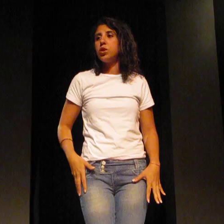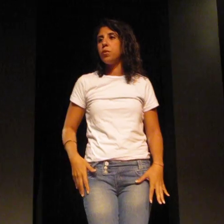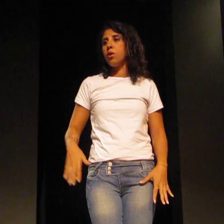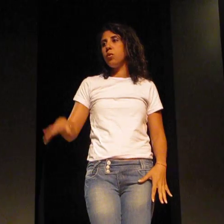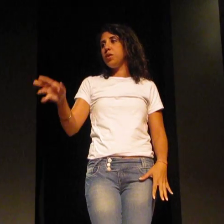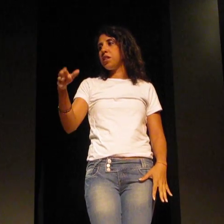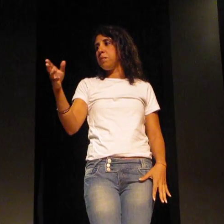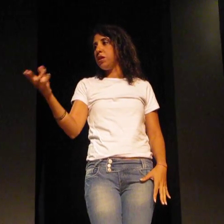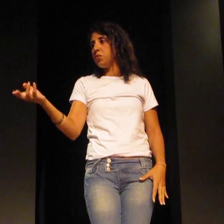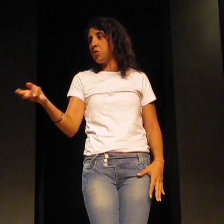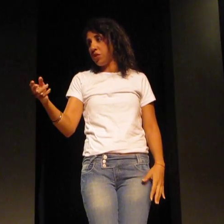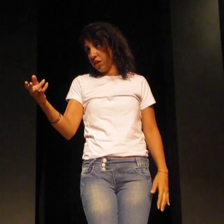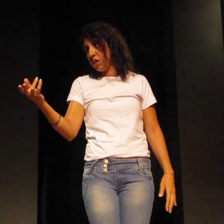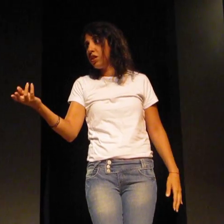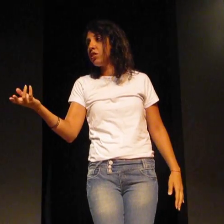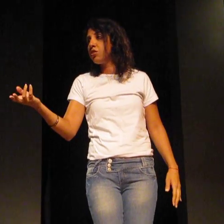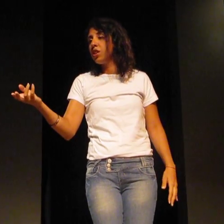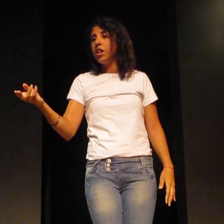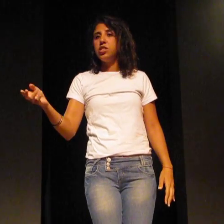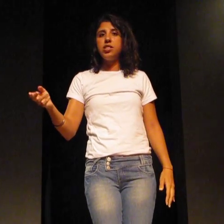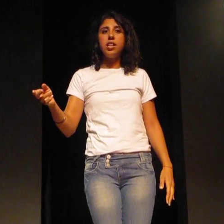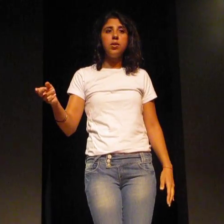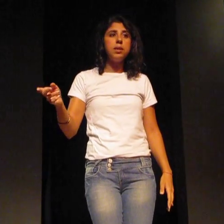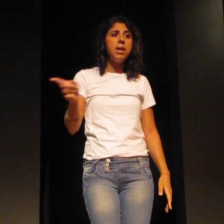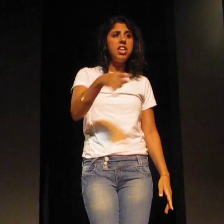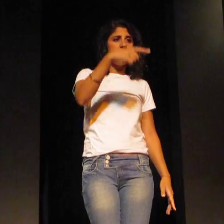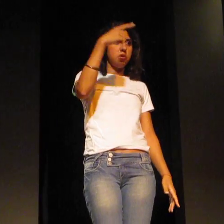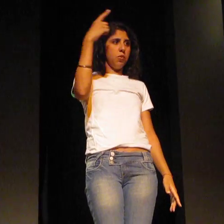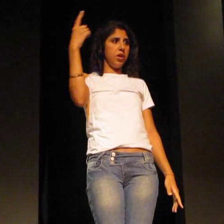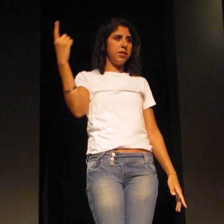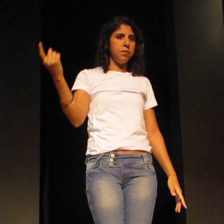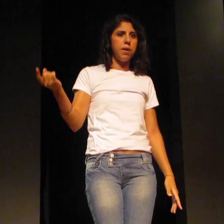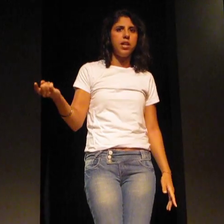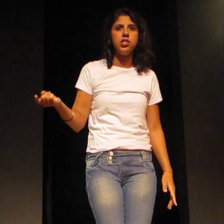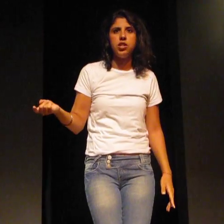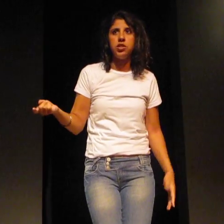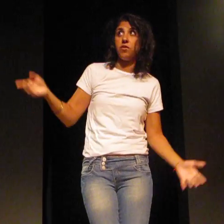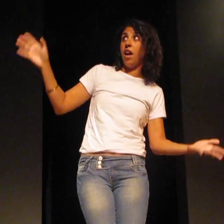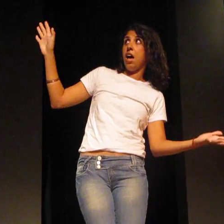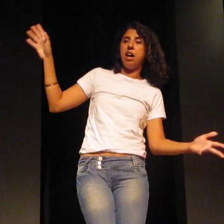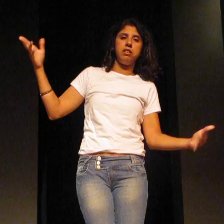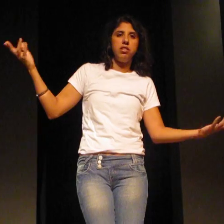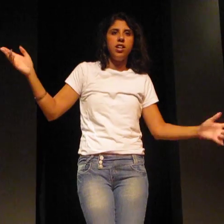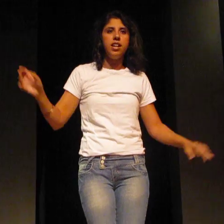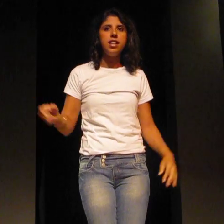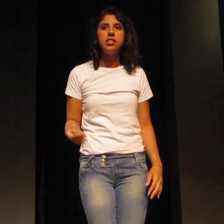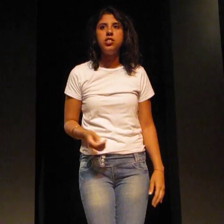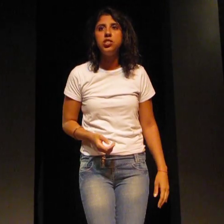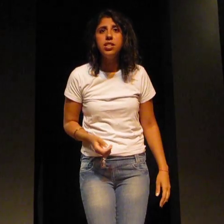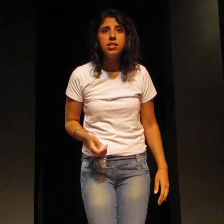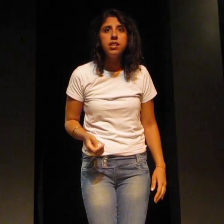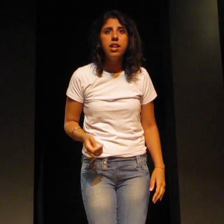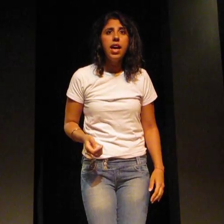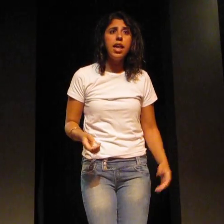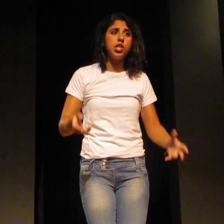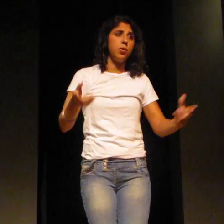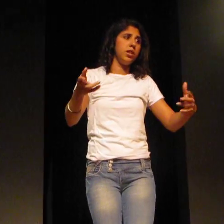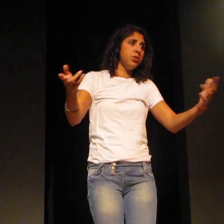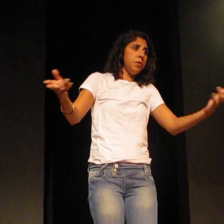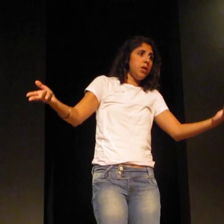porque alguns amigos traídos disseram que mesmo que esse país das espadas existisse, elas poderiam